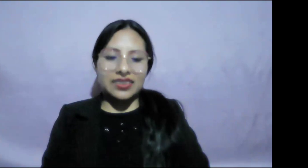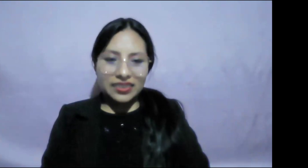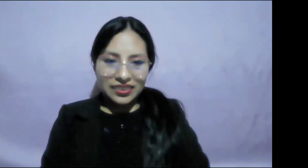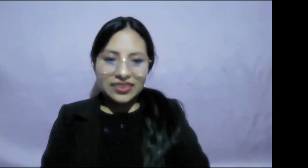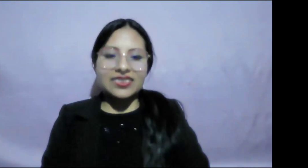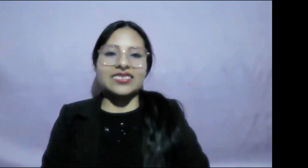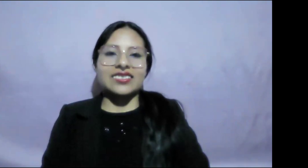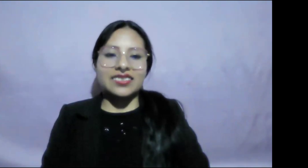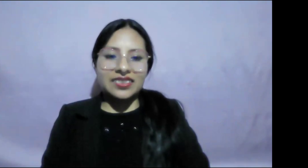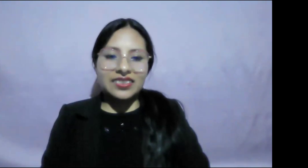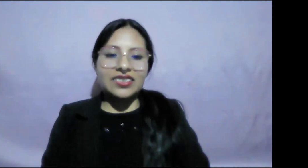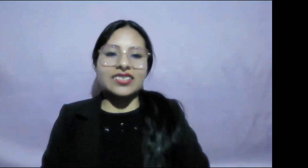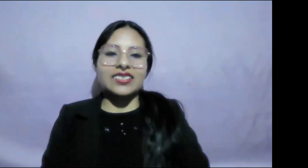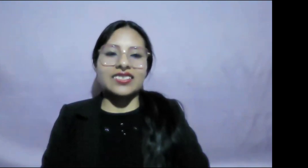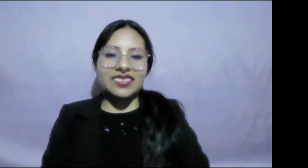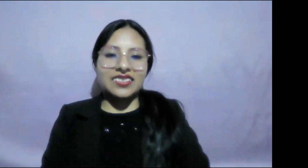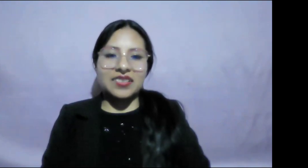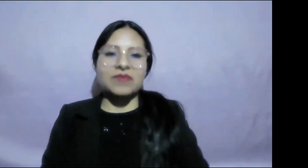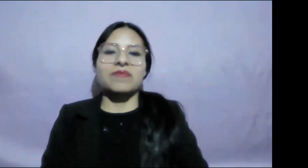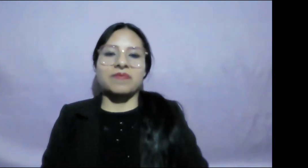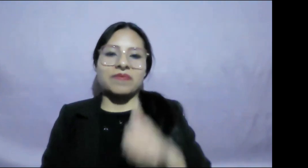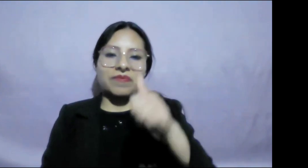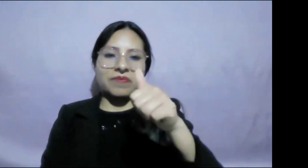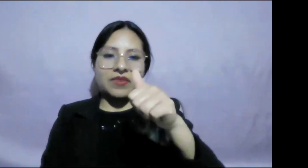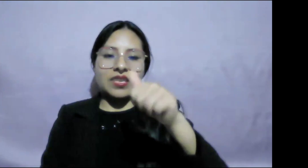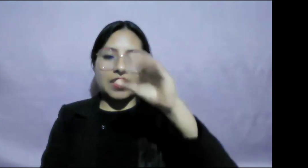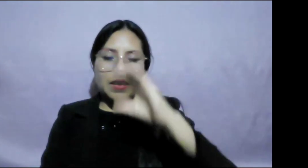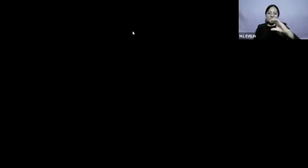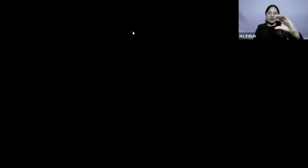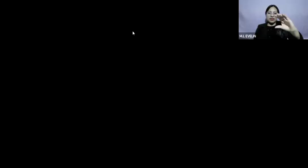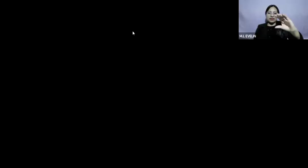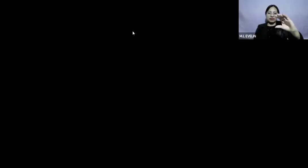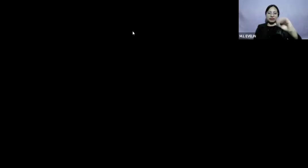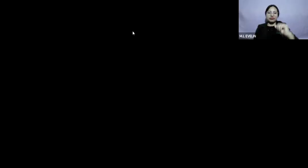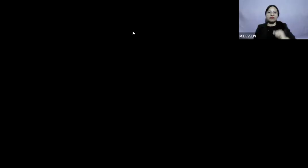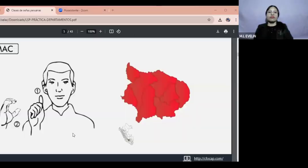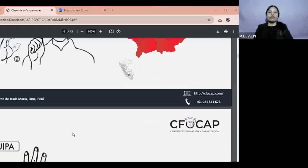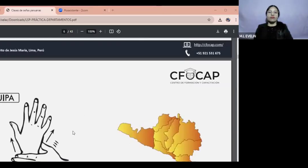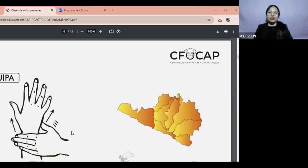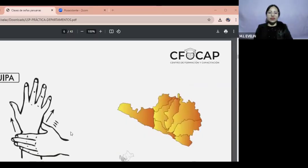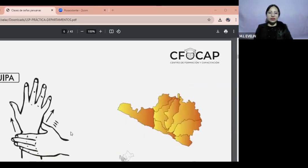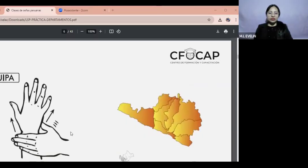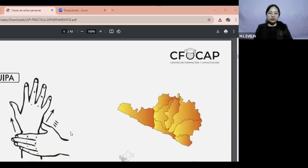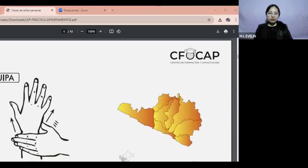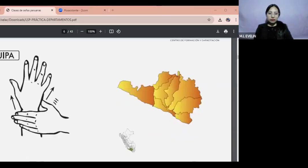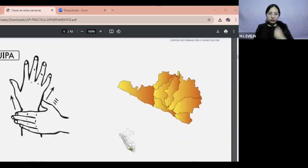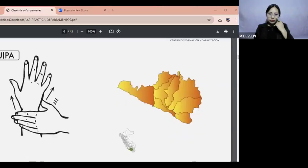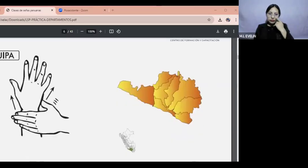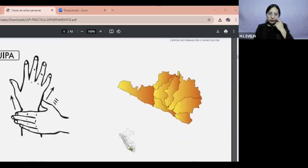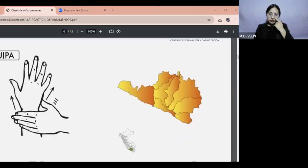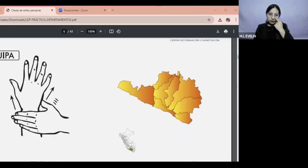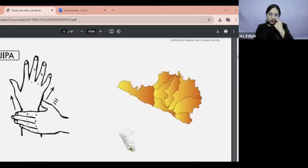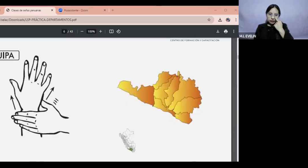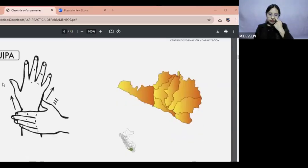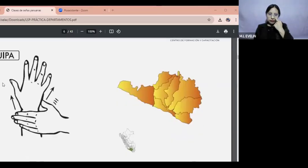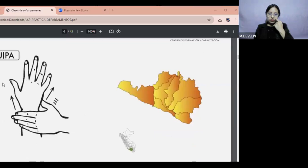apurimac Ahí está muy bien continuamos con el departamento